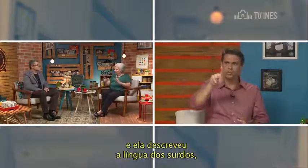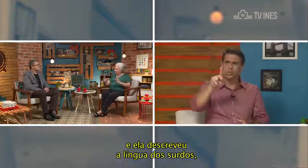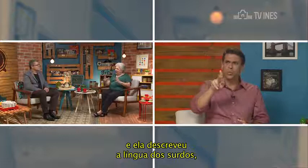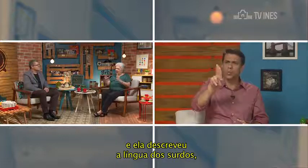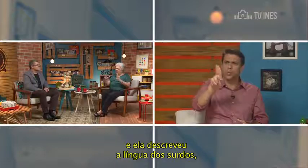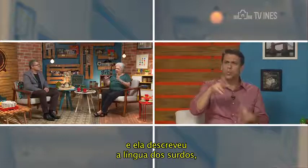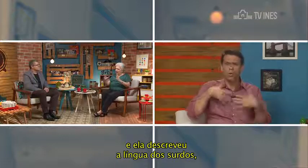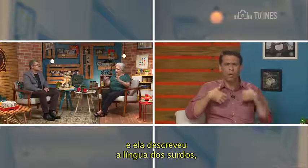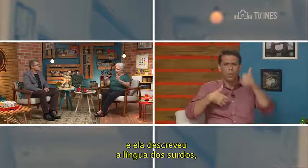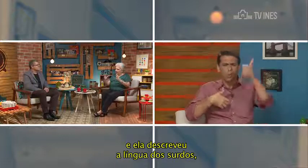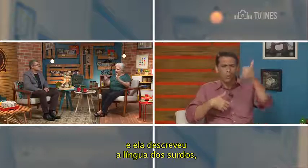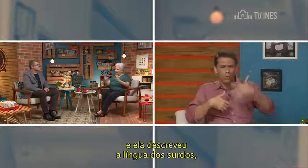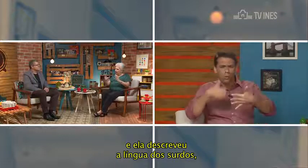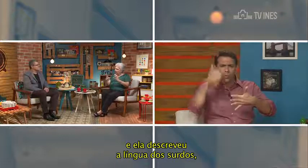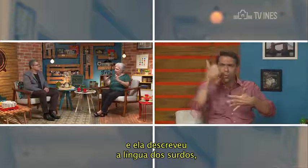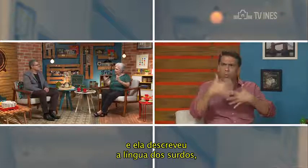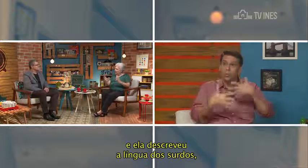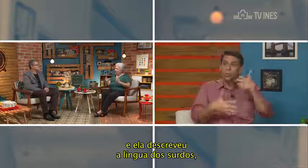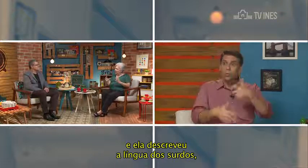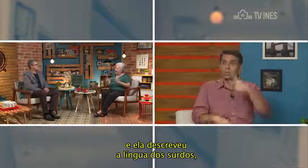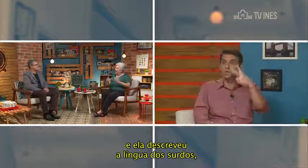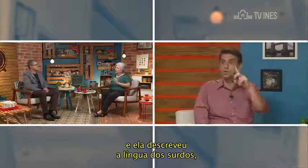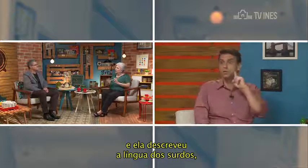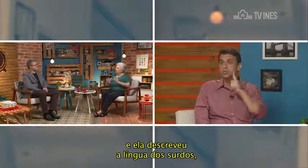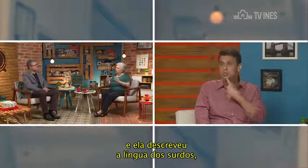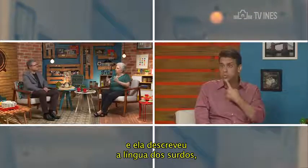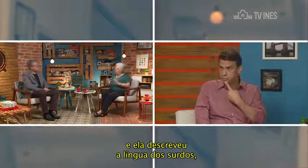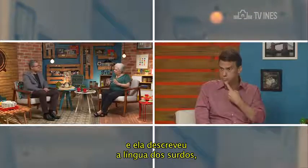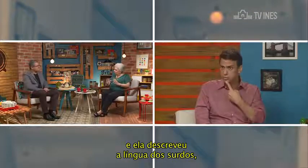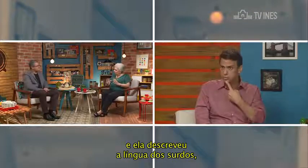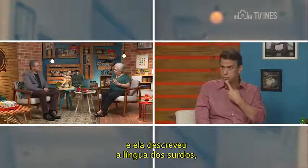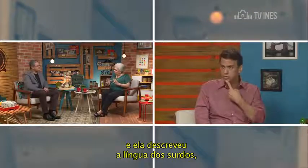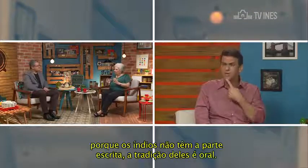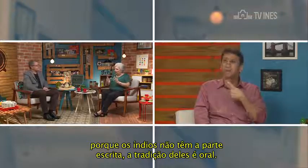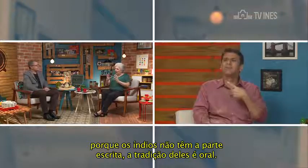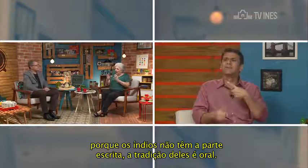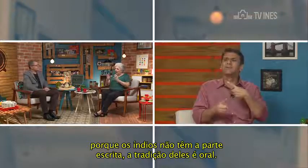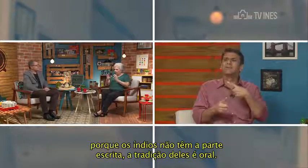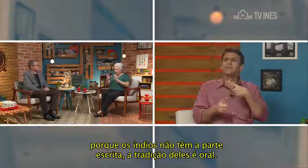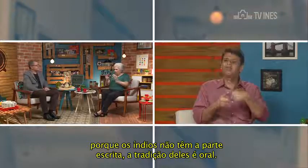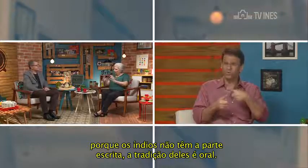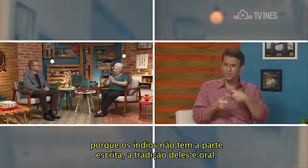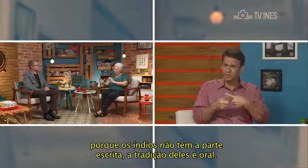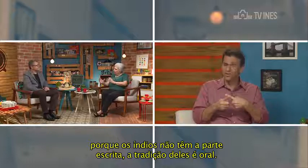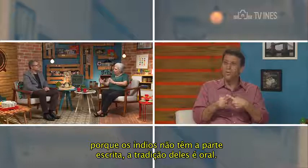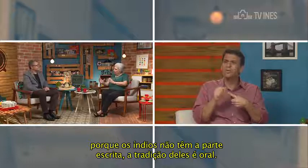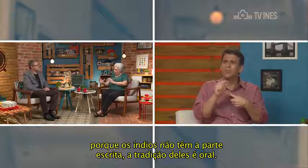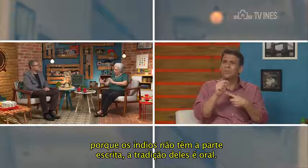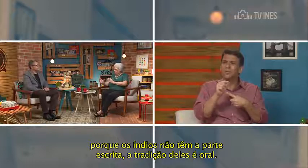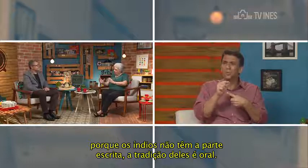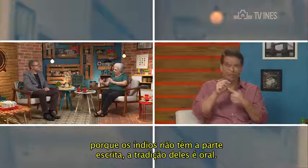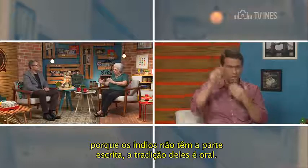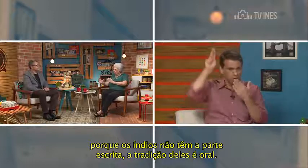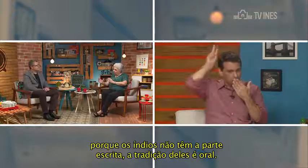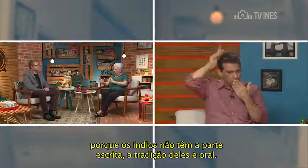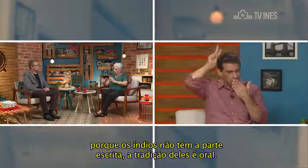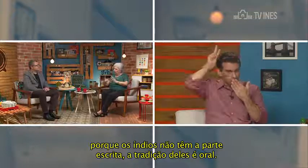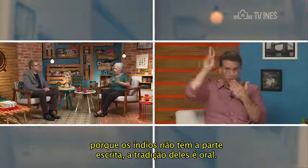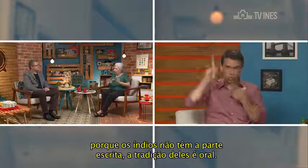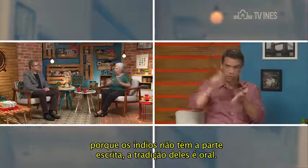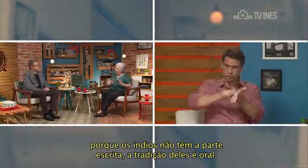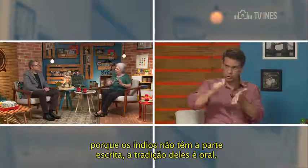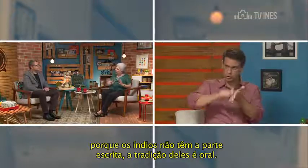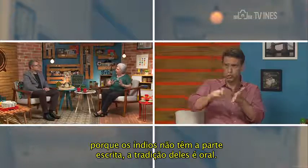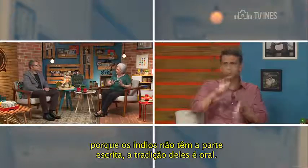E ela Descreveu A língua dos surdos Porque os índios